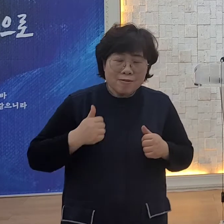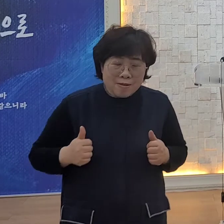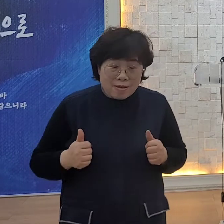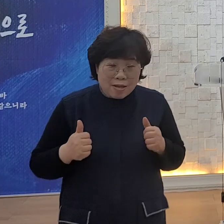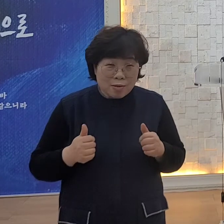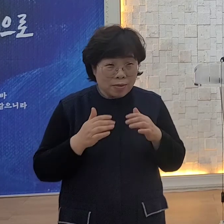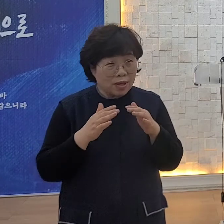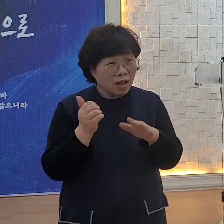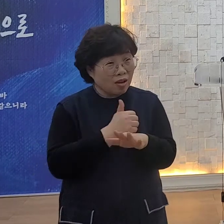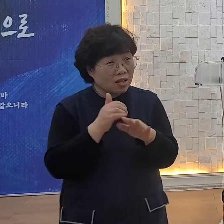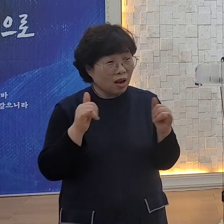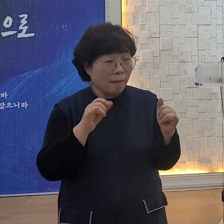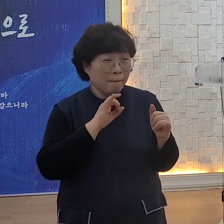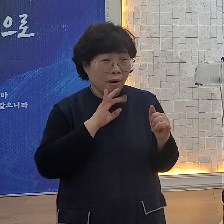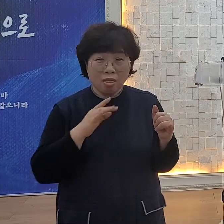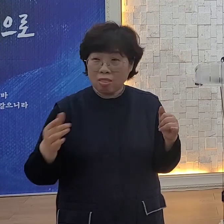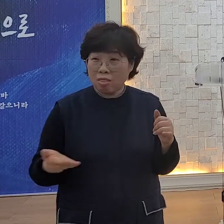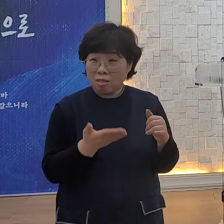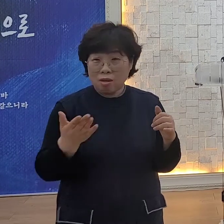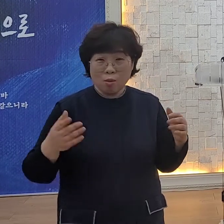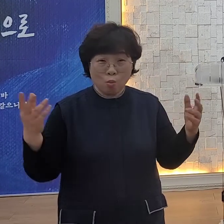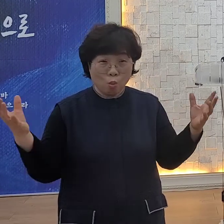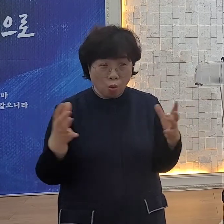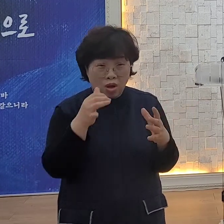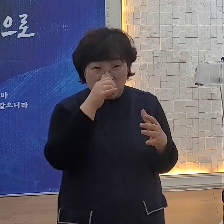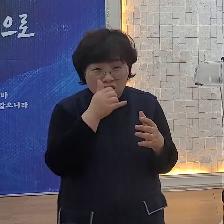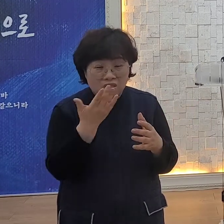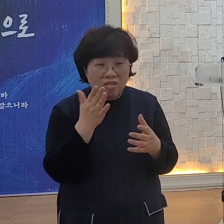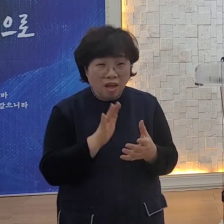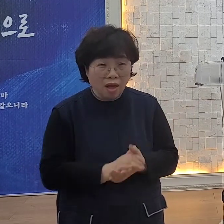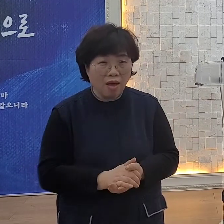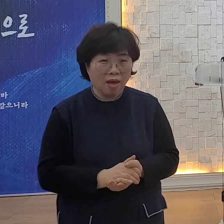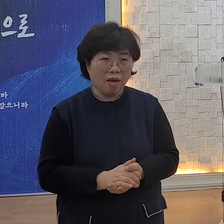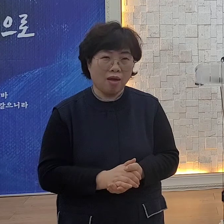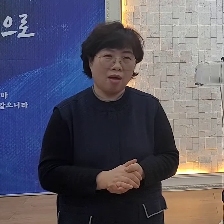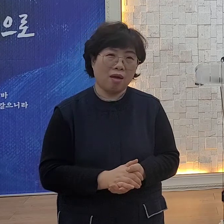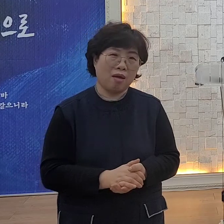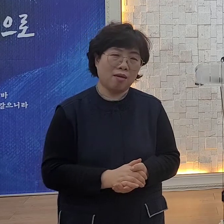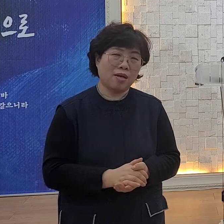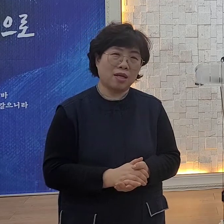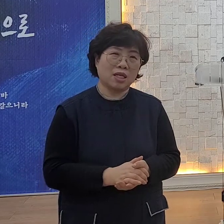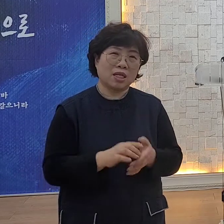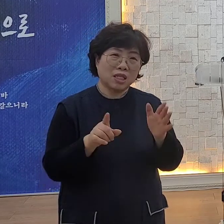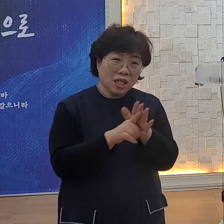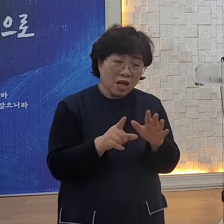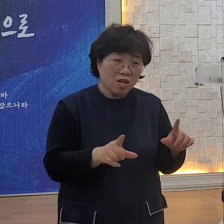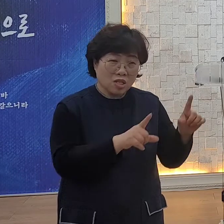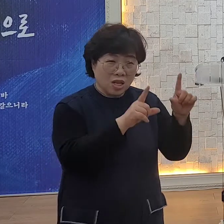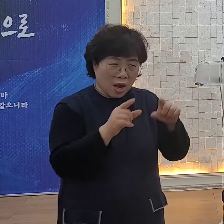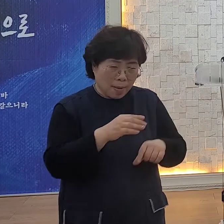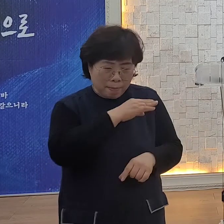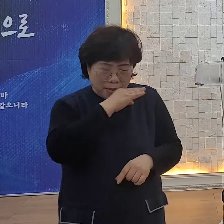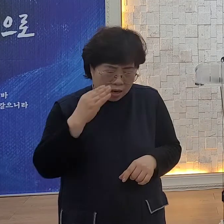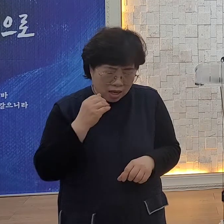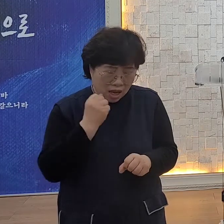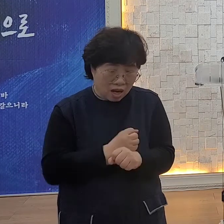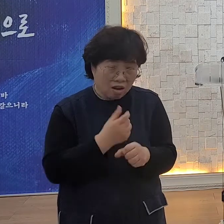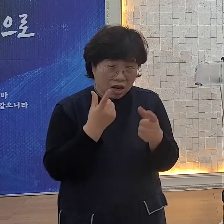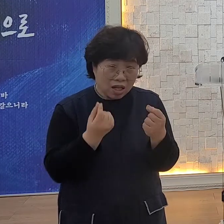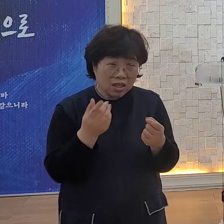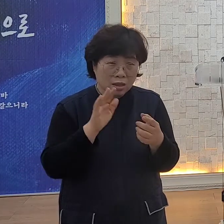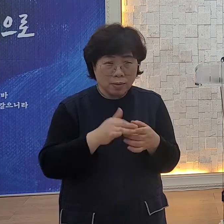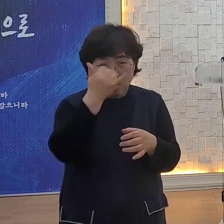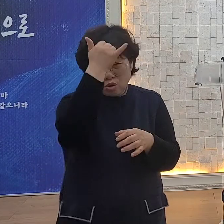정말 감사한 분들이 얼마나 많아요. 그런데 이렇게 신앙생활 잘하게 보이는 사람 중에도